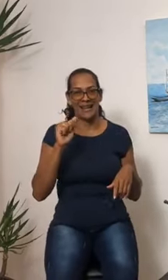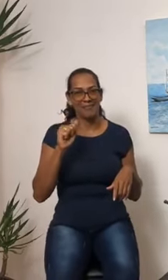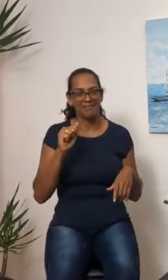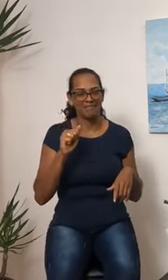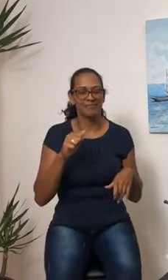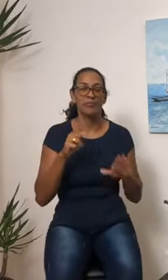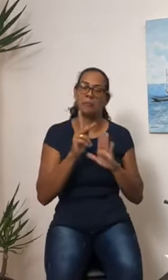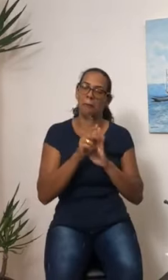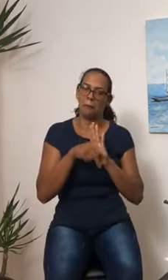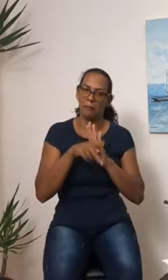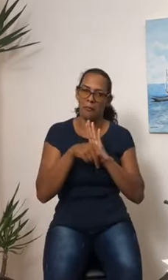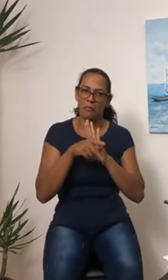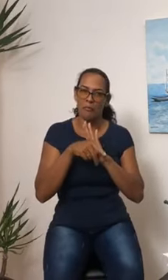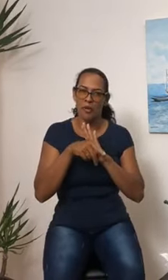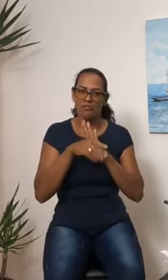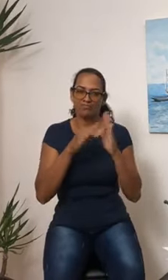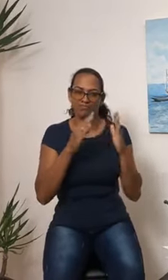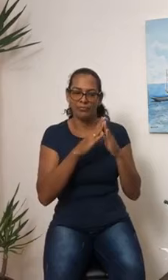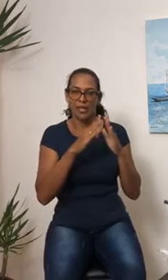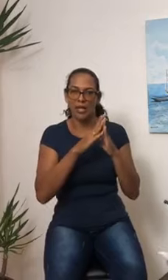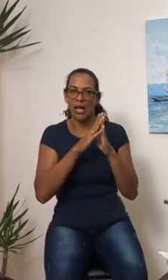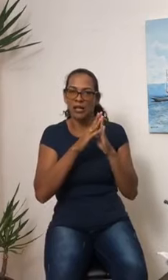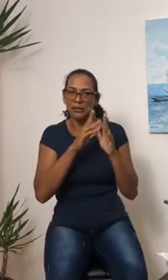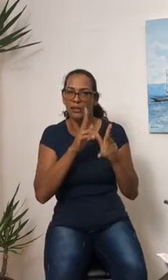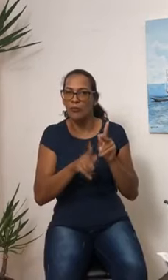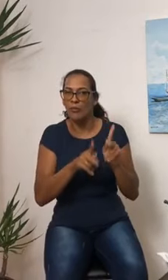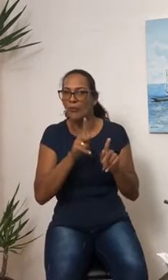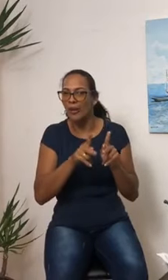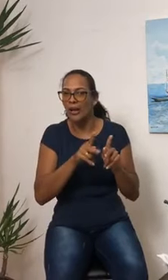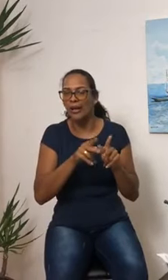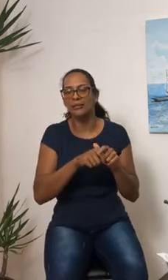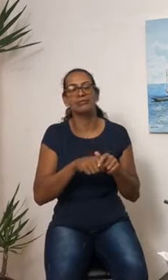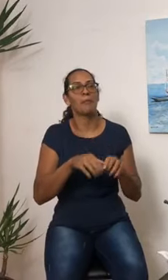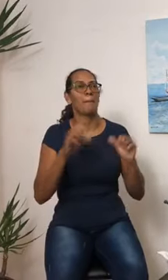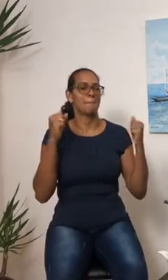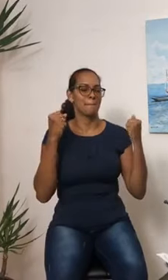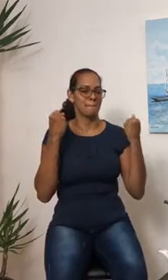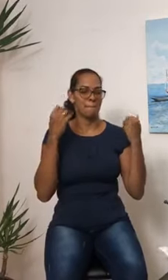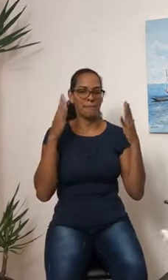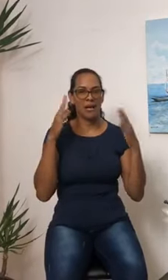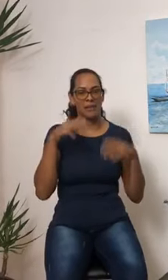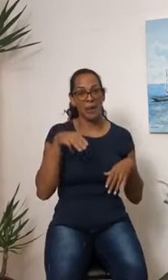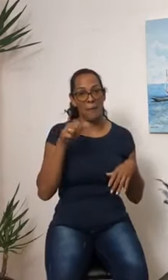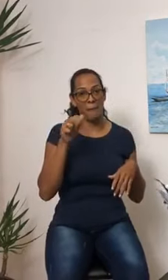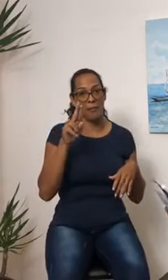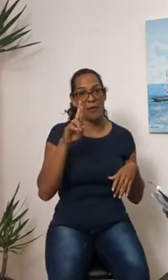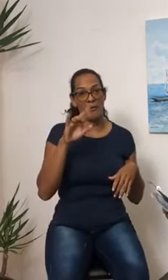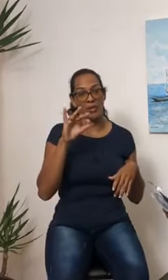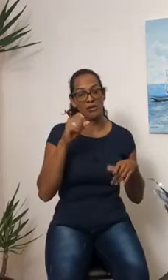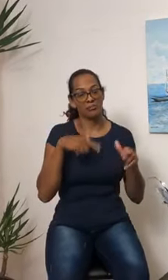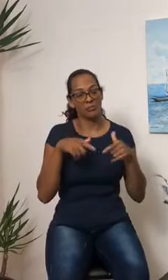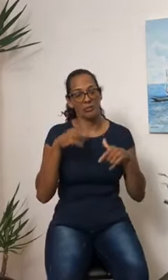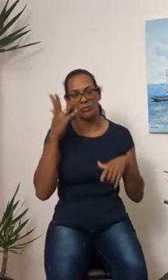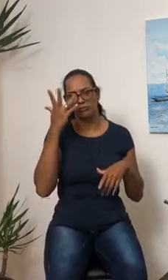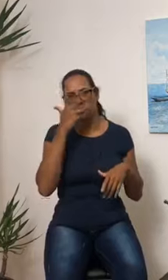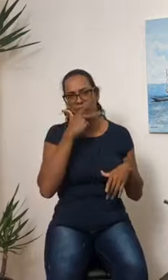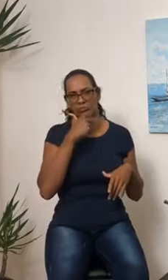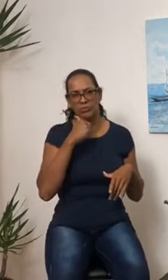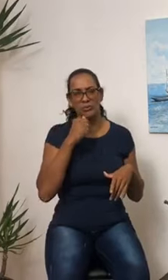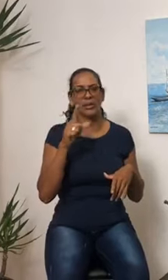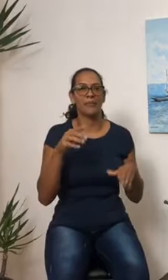Pelo projeto Moradia Popular. Parabéns aí, o Maurício. Esse é um trabalho realmente muito bonito.